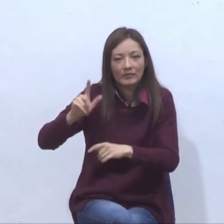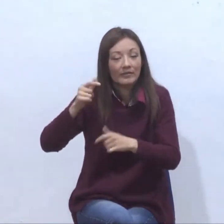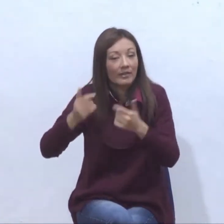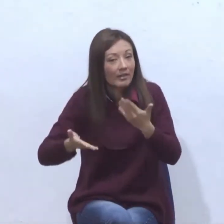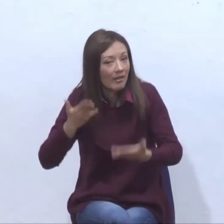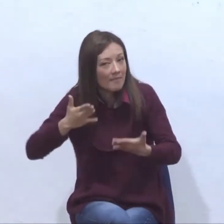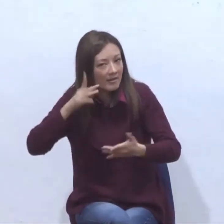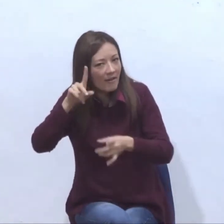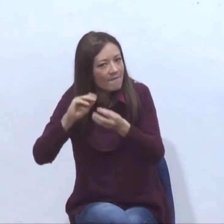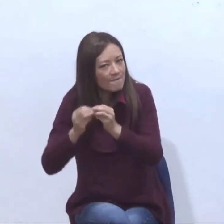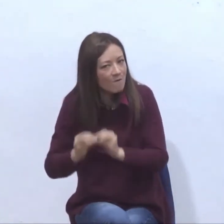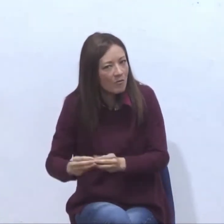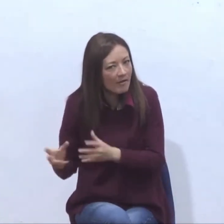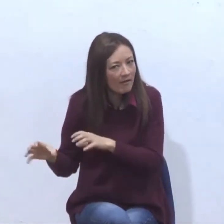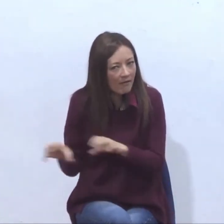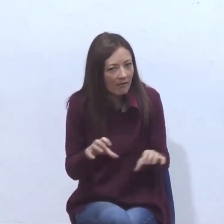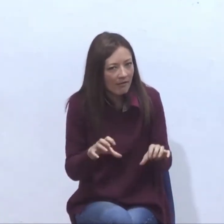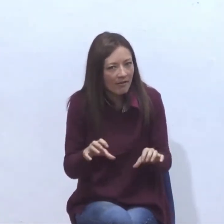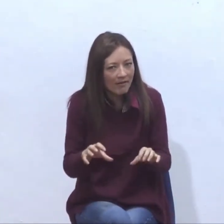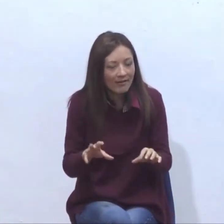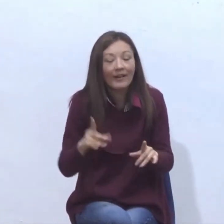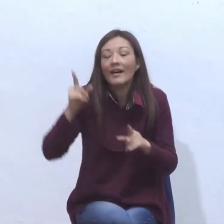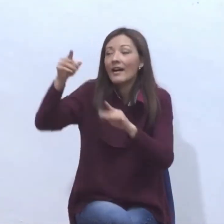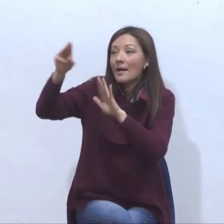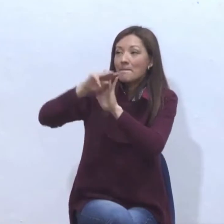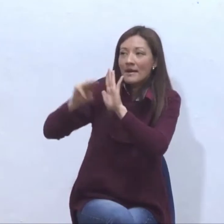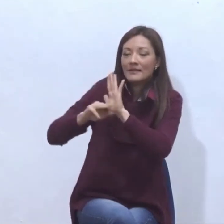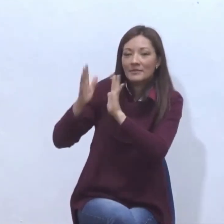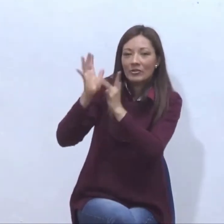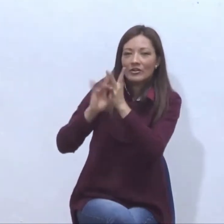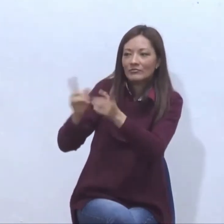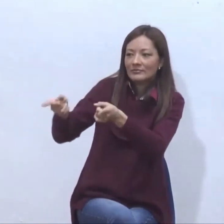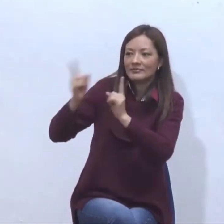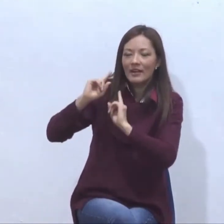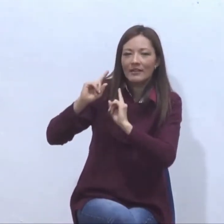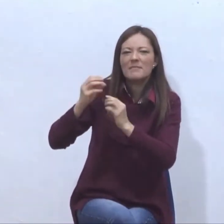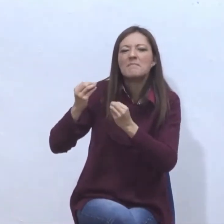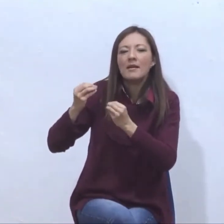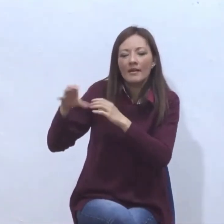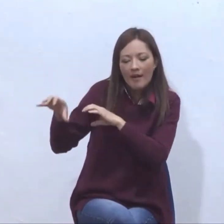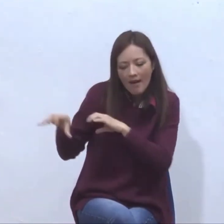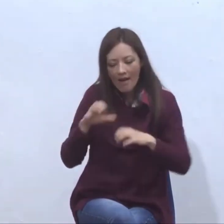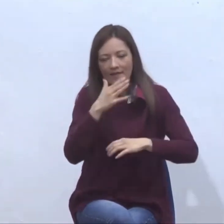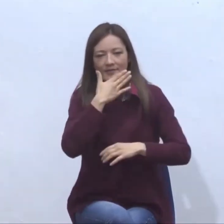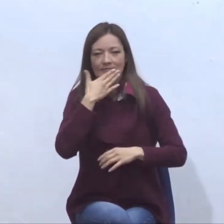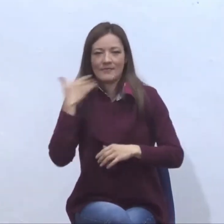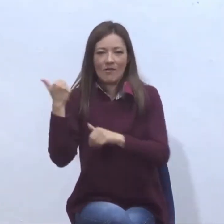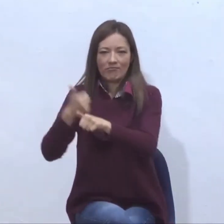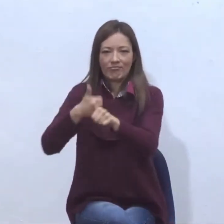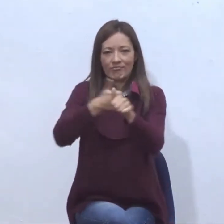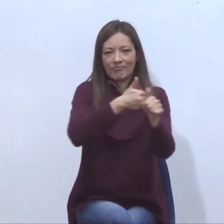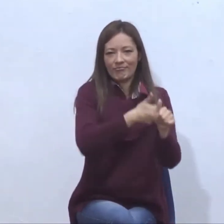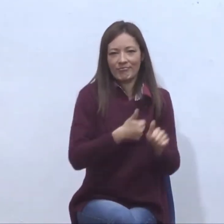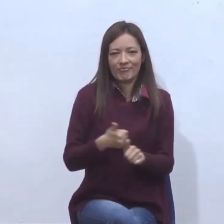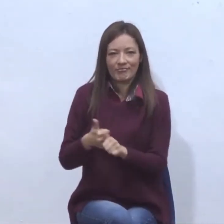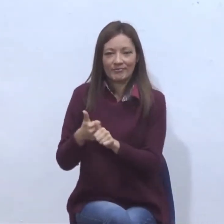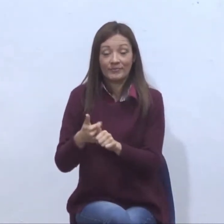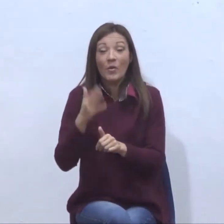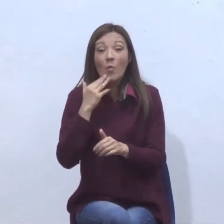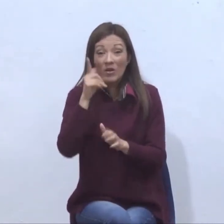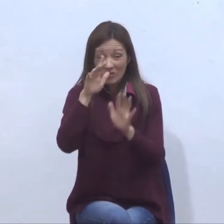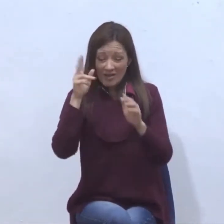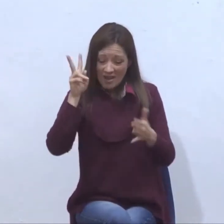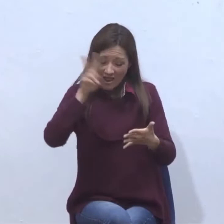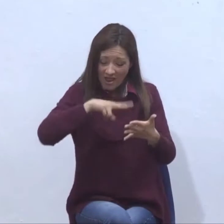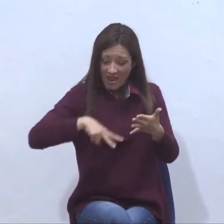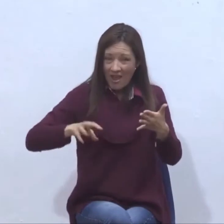Las ordenanzas de Cristo son para hacernos mejor. Cada vez que usted lee el Evangelio y encuentra un mandato de Jesús, es